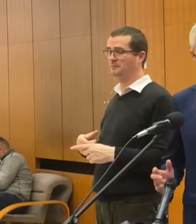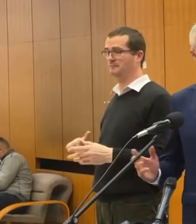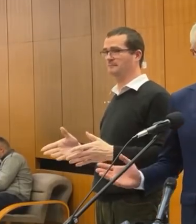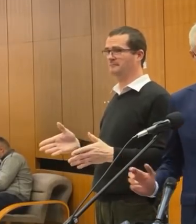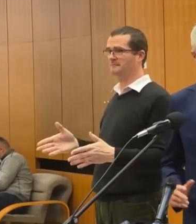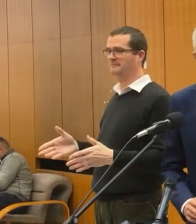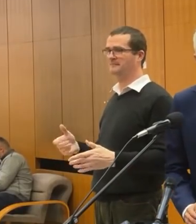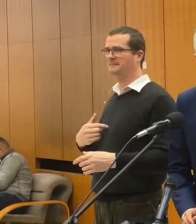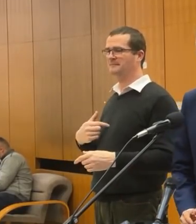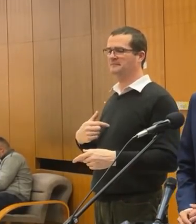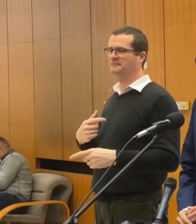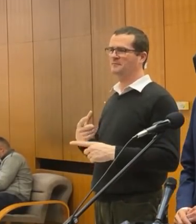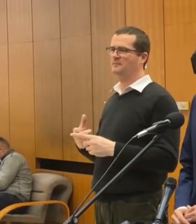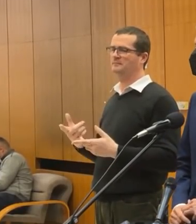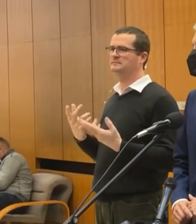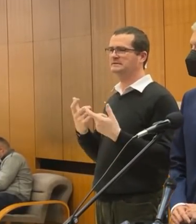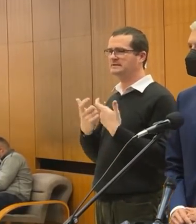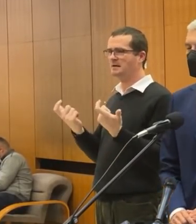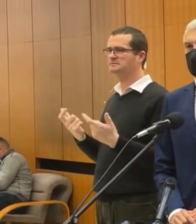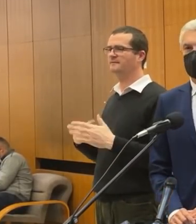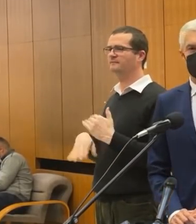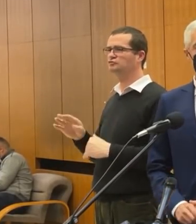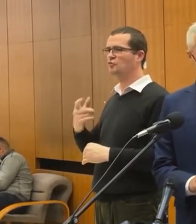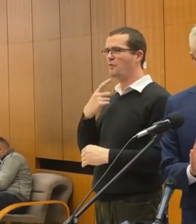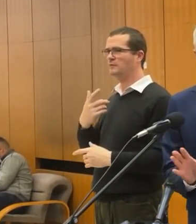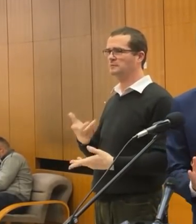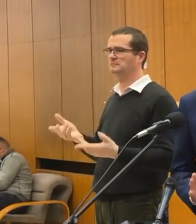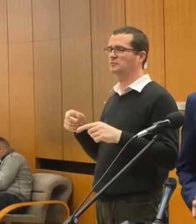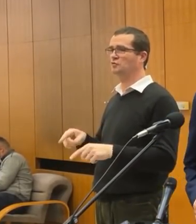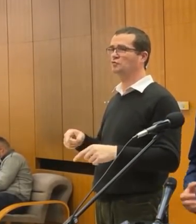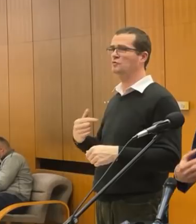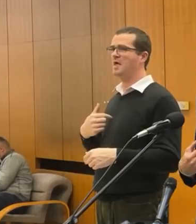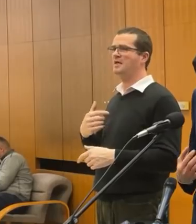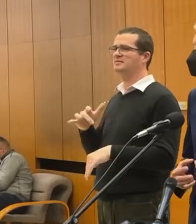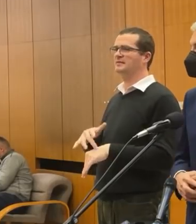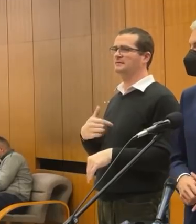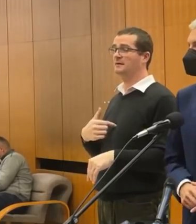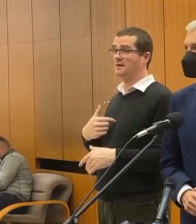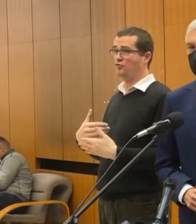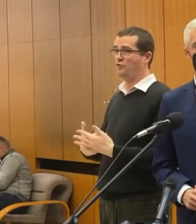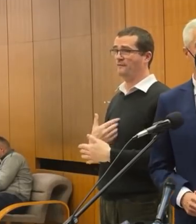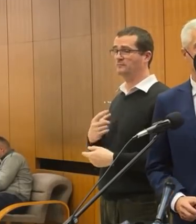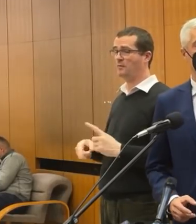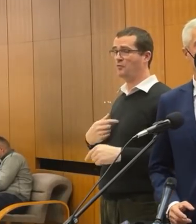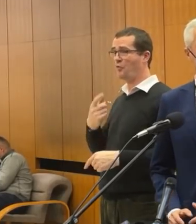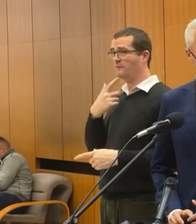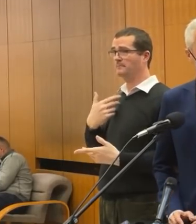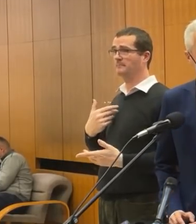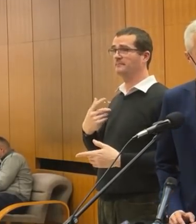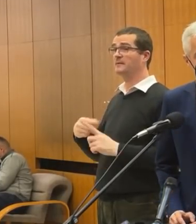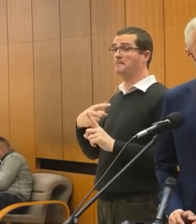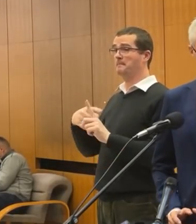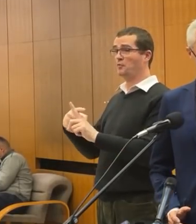vykolajil, ale ja to trochu zľahčím. Hej. Samozrejme, že väčšina hovorí, že však to nás sa netýka. Ale ja ako nováčik v politike hovorím, však keď